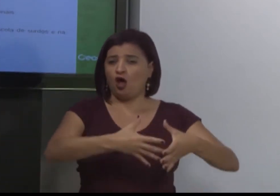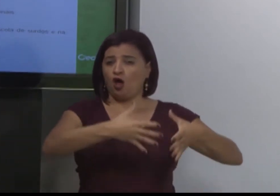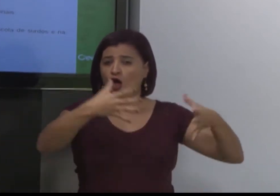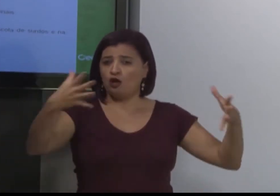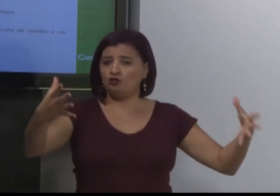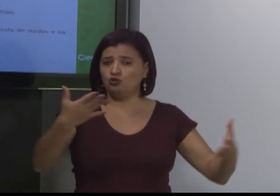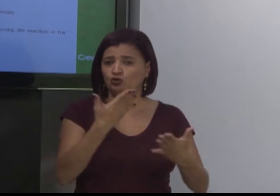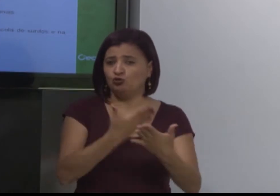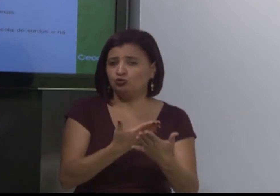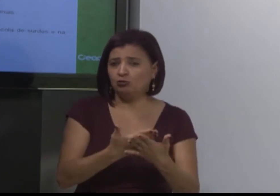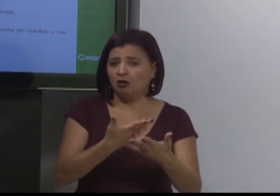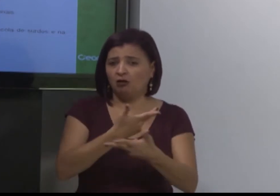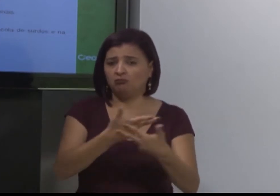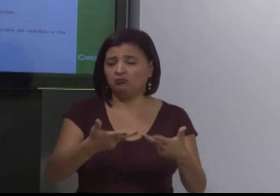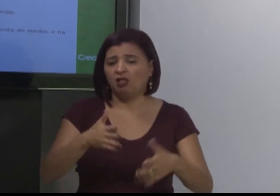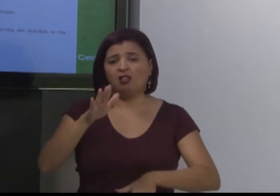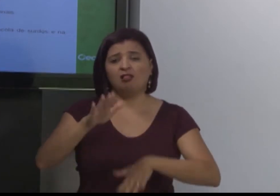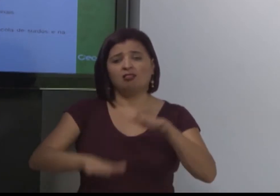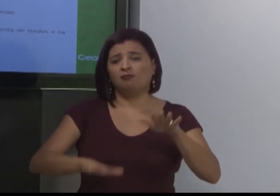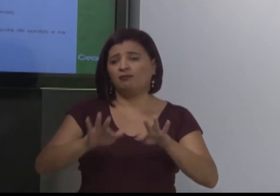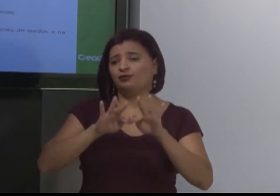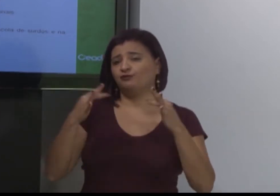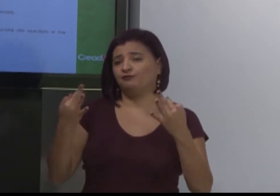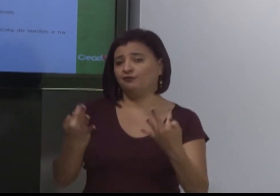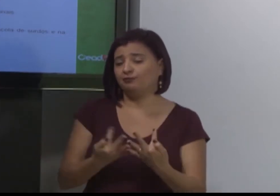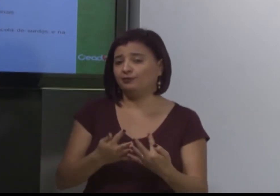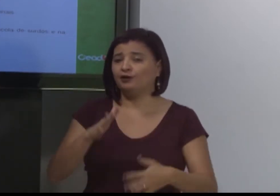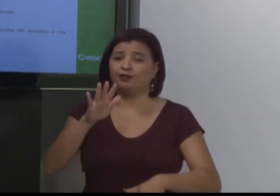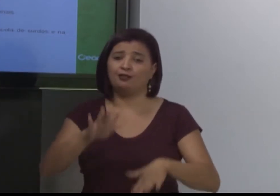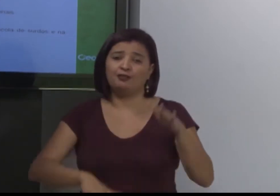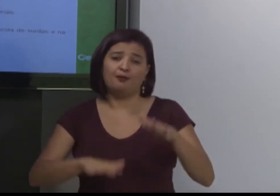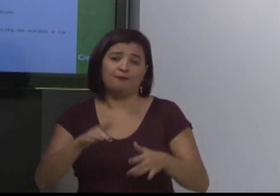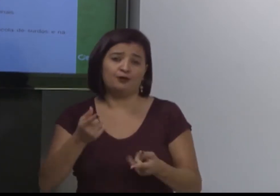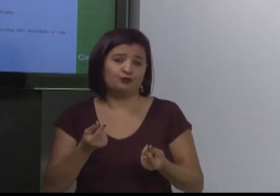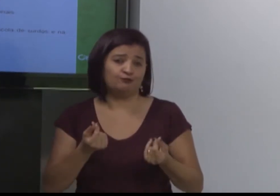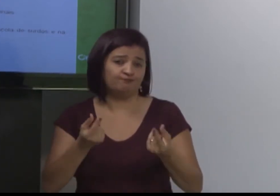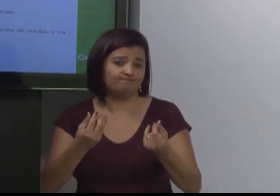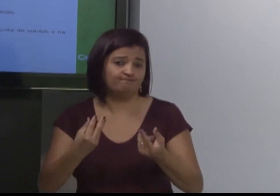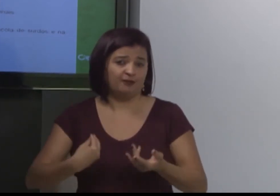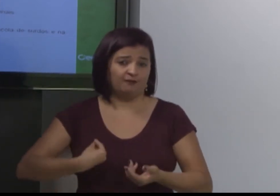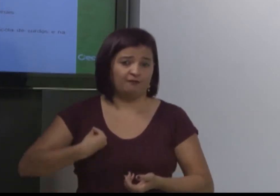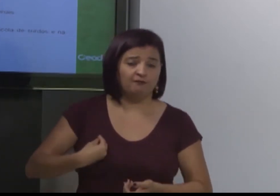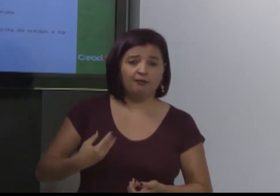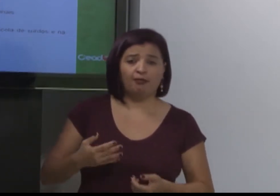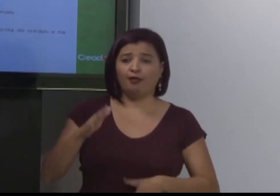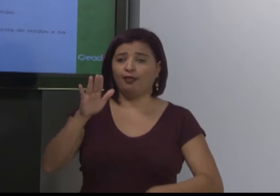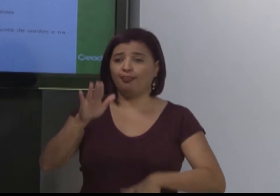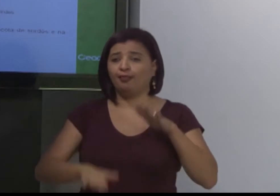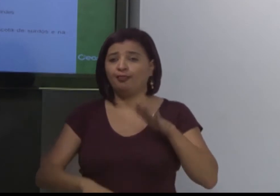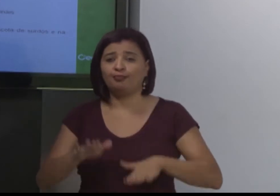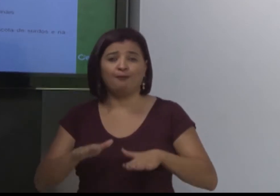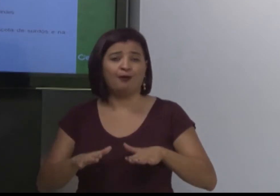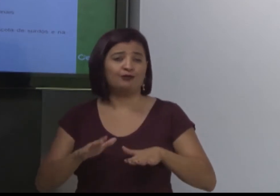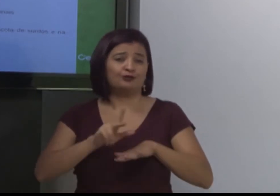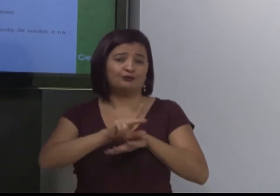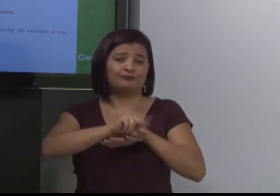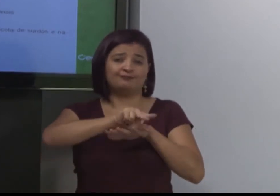cidade grande. Então vai depender do contexto familiar, do poder aquisitivo, dentre